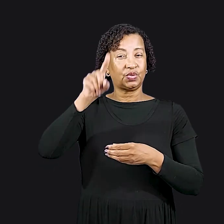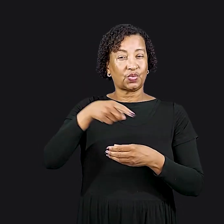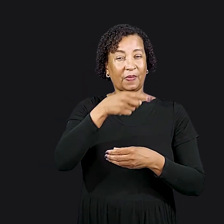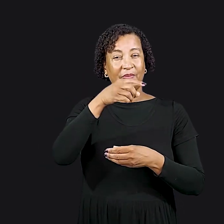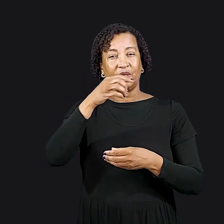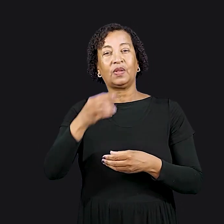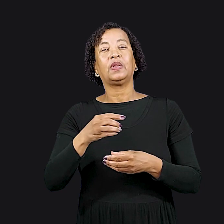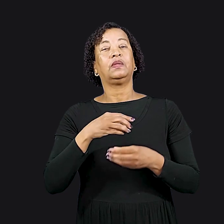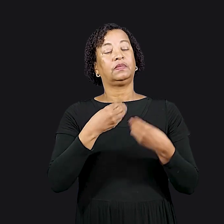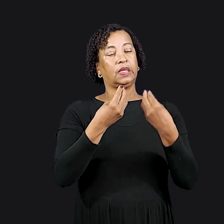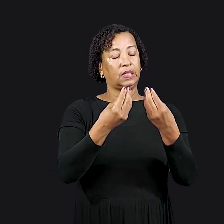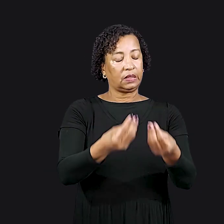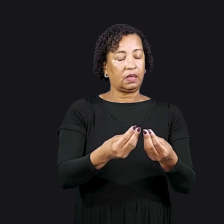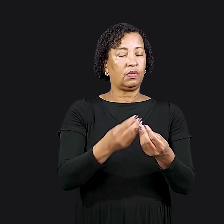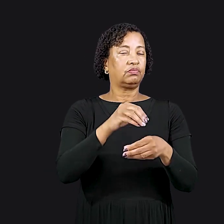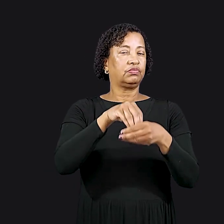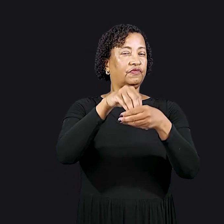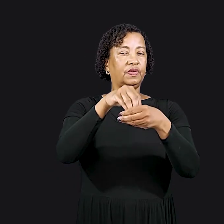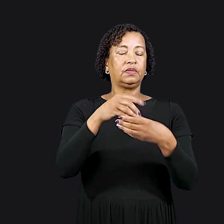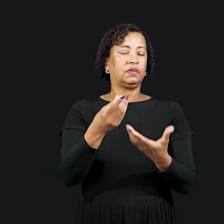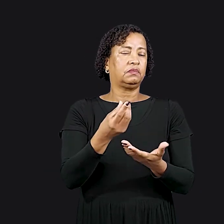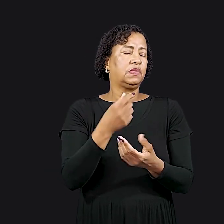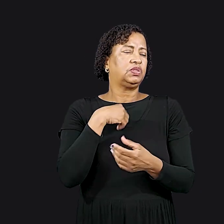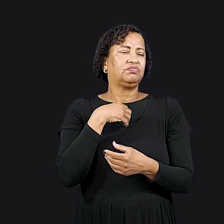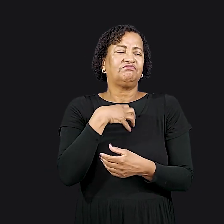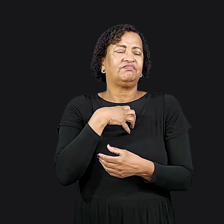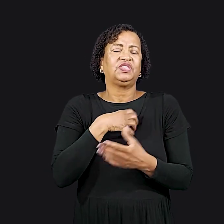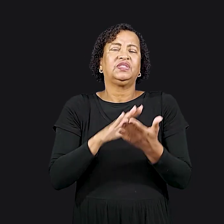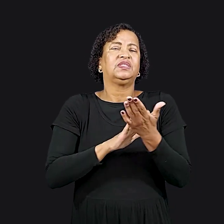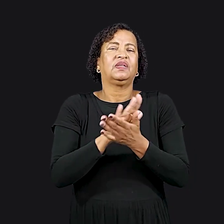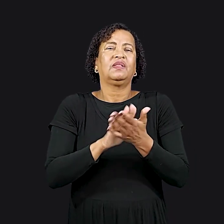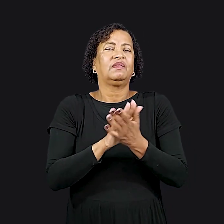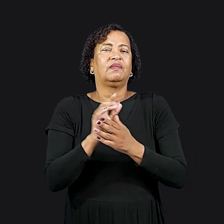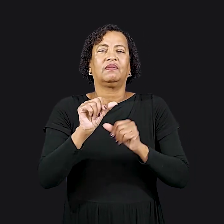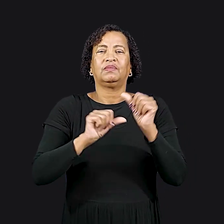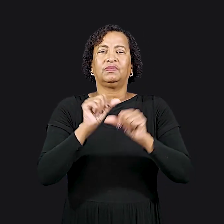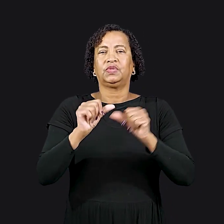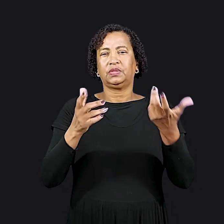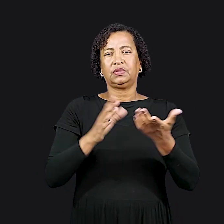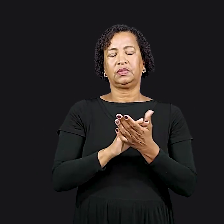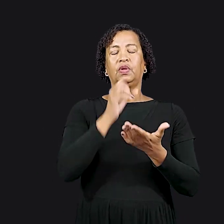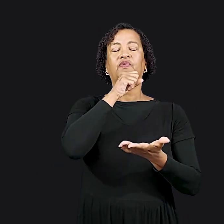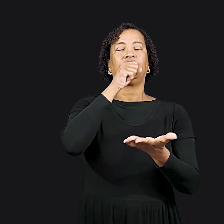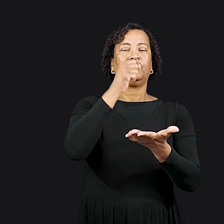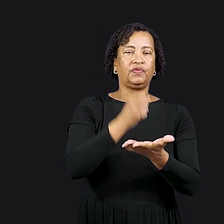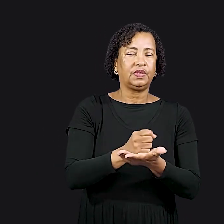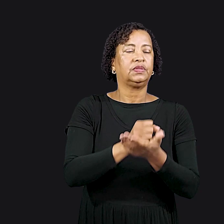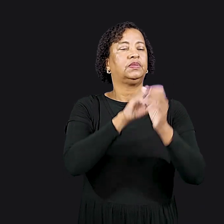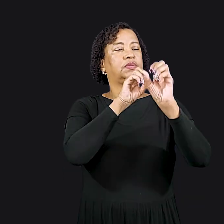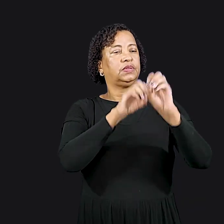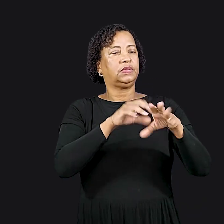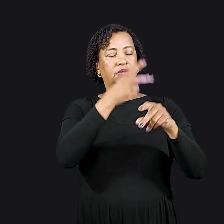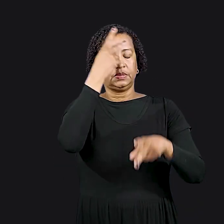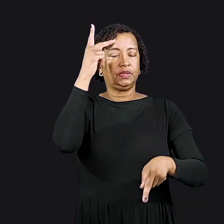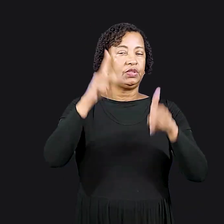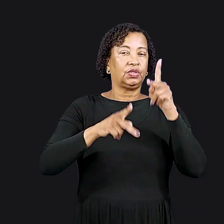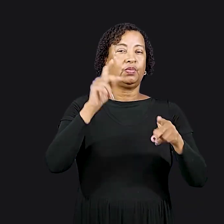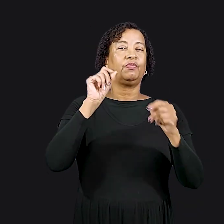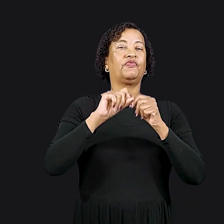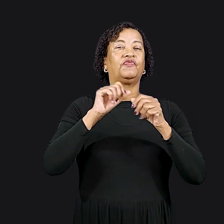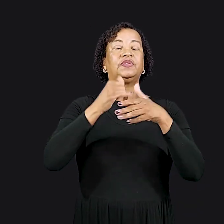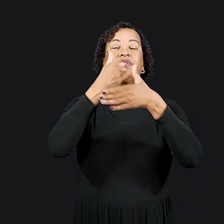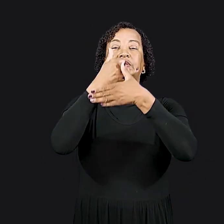dê ofertas, e mesmo assim nem sinta diferença no seu bolso. O Velho Testamento ensina que o povo